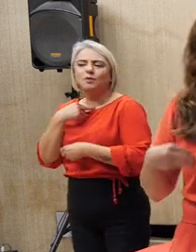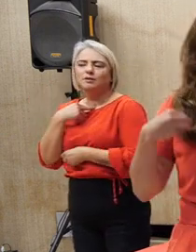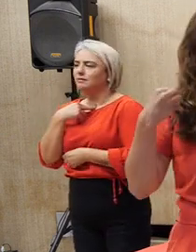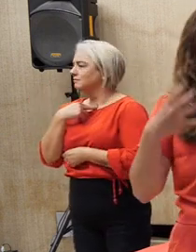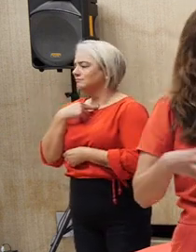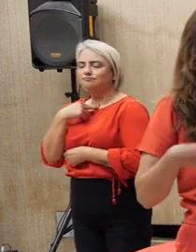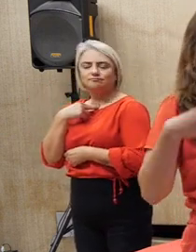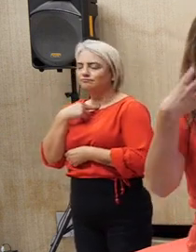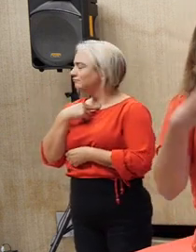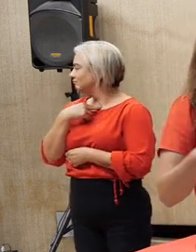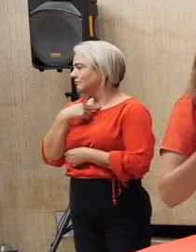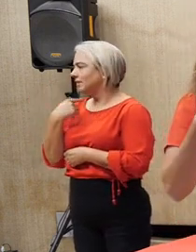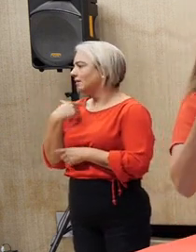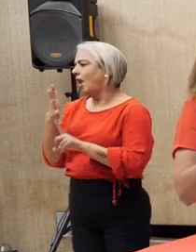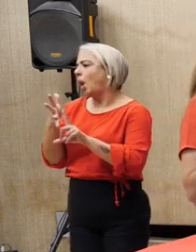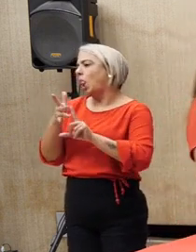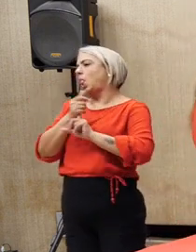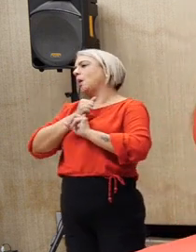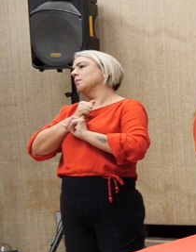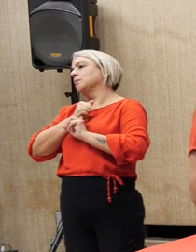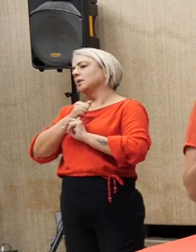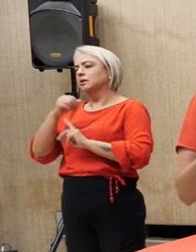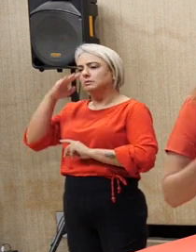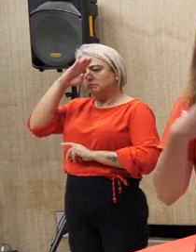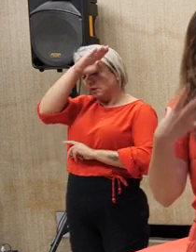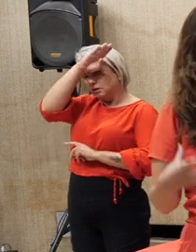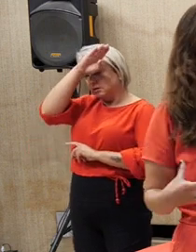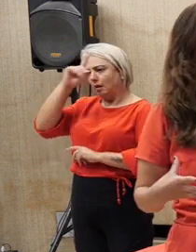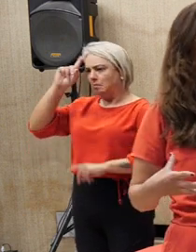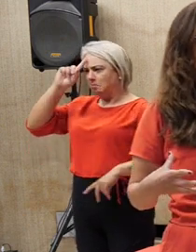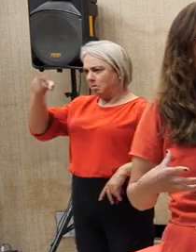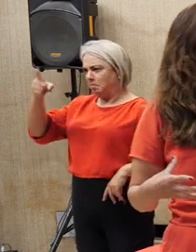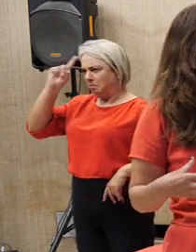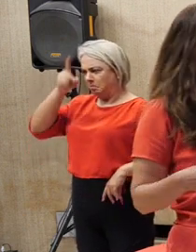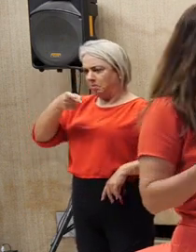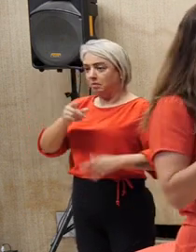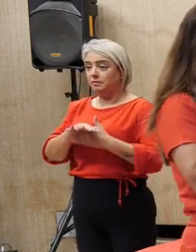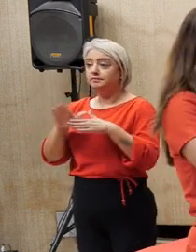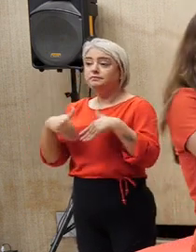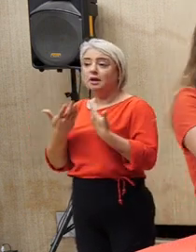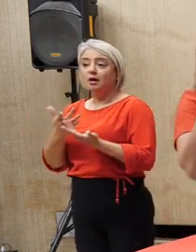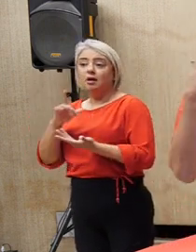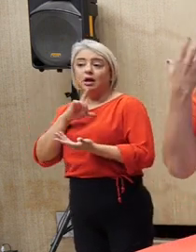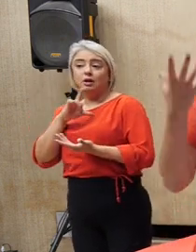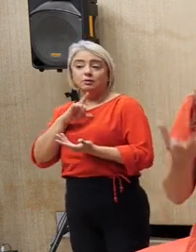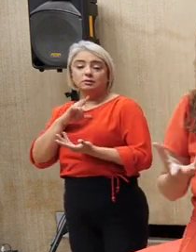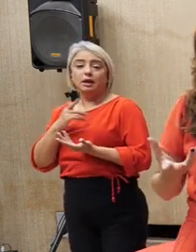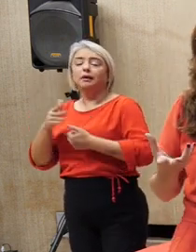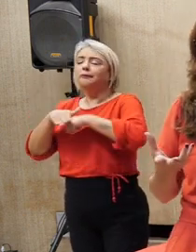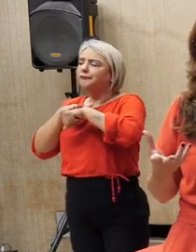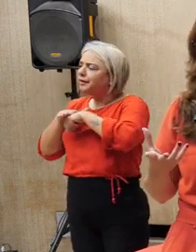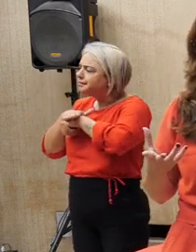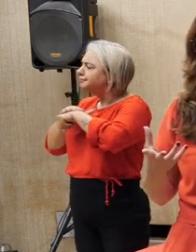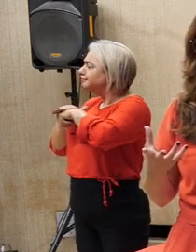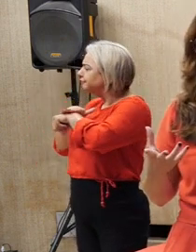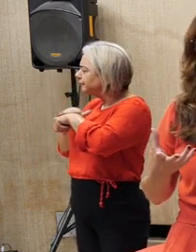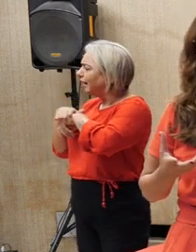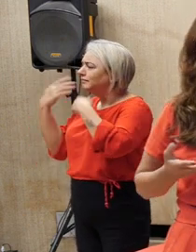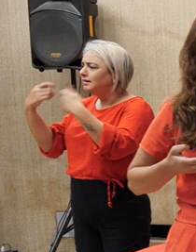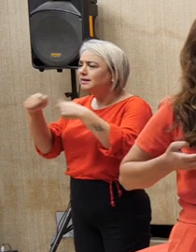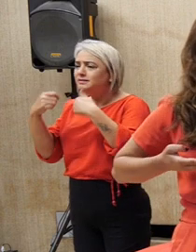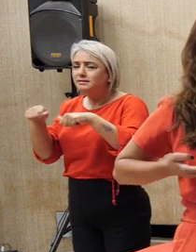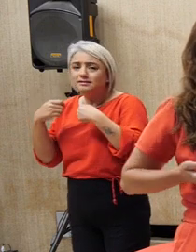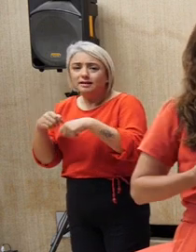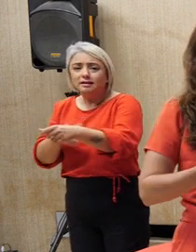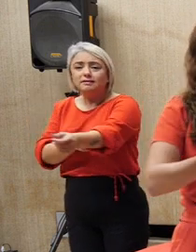deixar que ela seja cooptada pelo bolsonarismo e pelo autoritarismo. Então, assim, eu tenho conversado muito assim, a necessidade